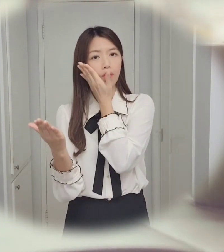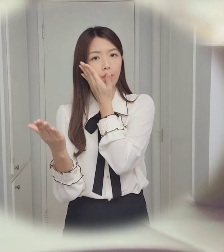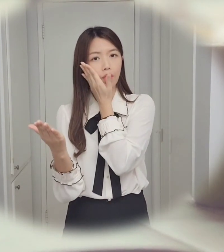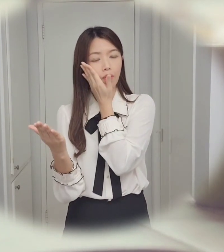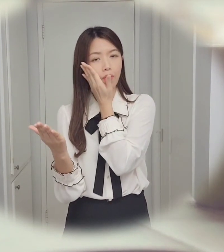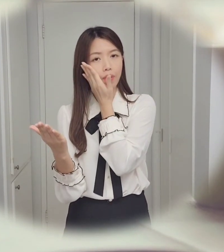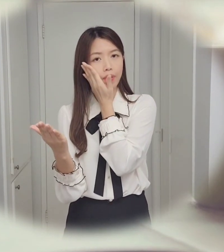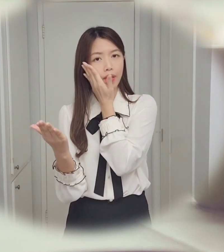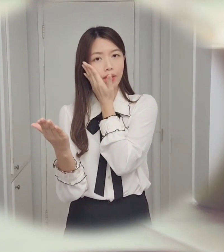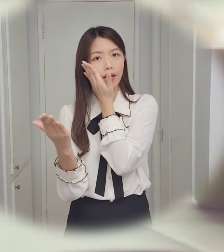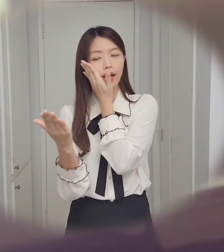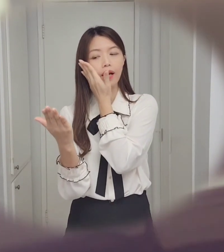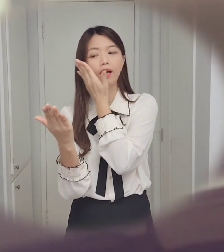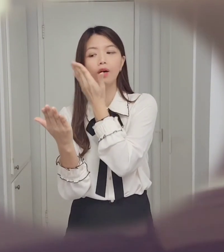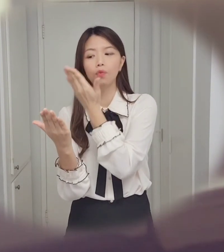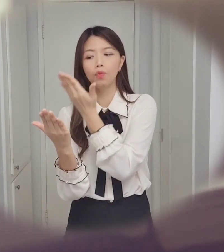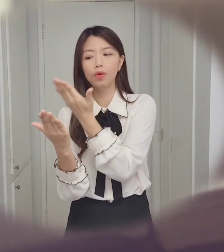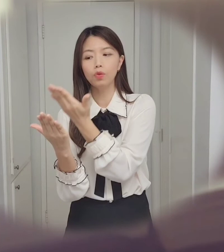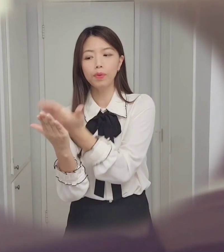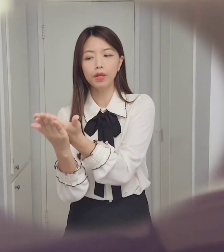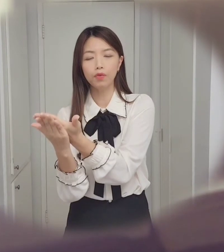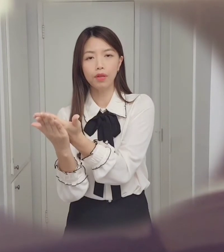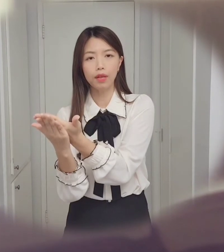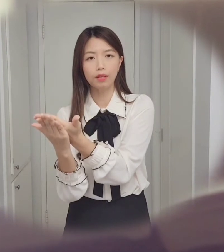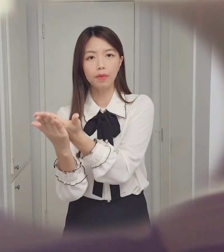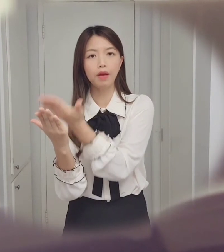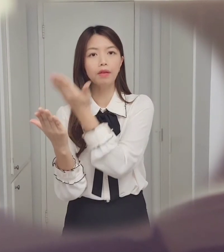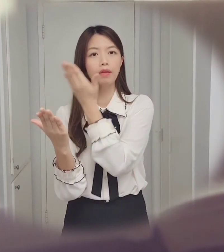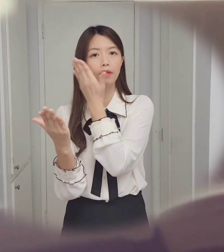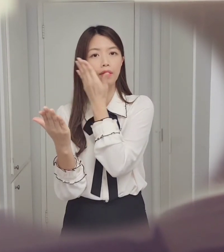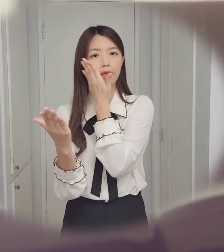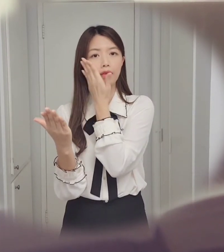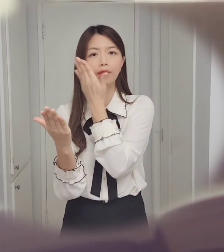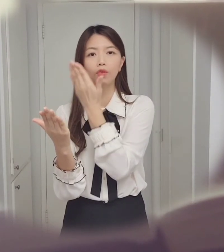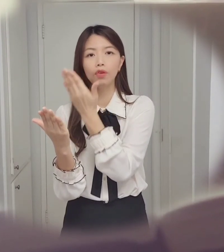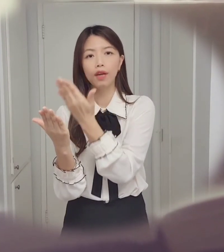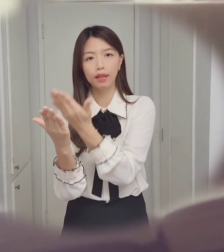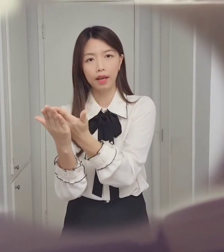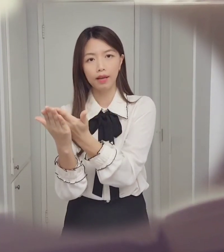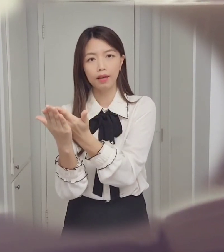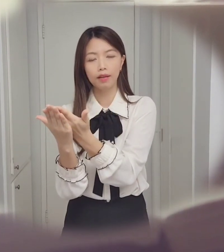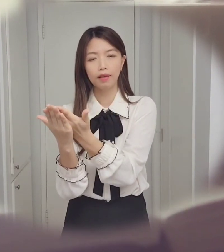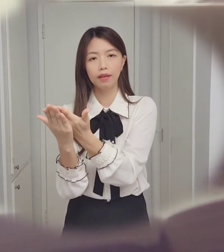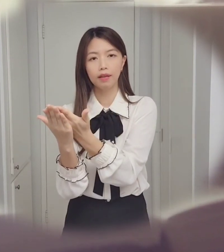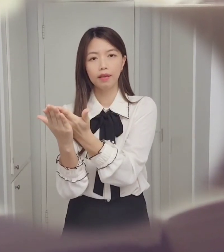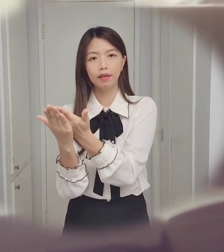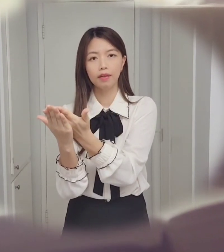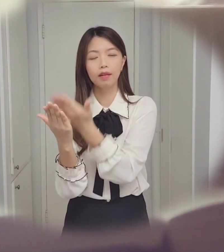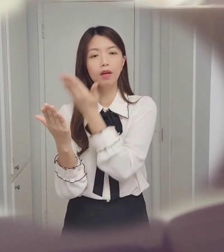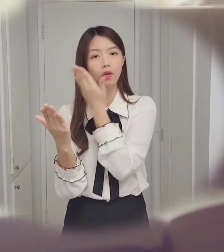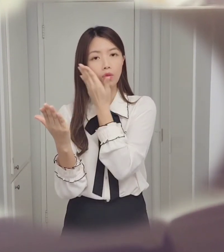오른손을 왼뺨에 댔다가 왼손바닥 위에 대시면 귀하다,